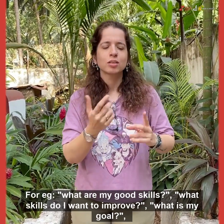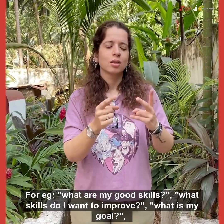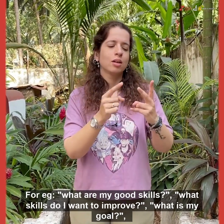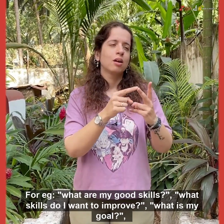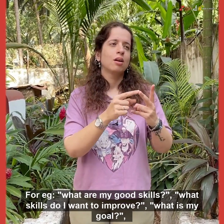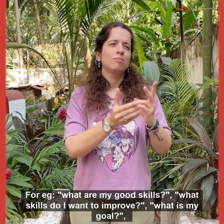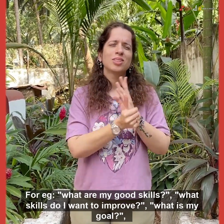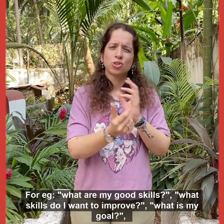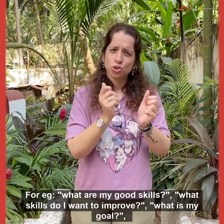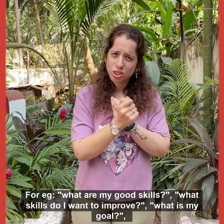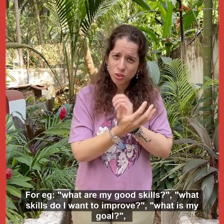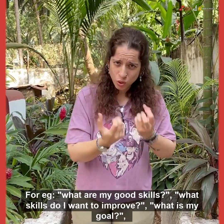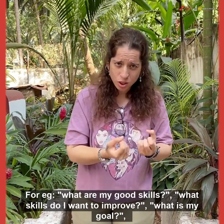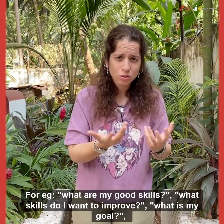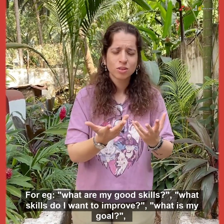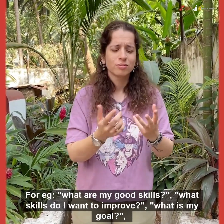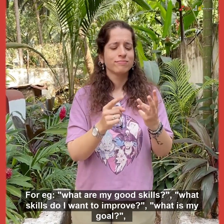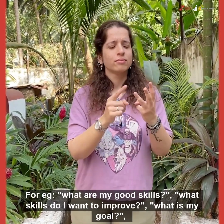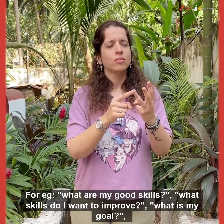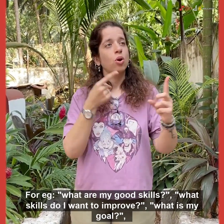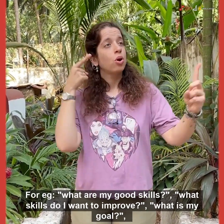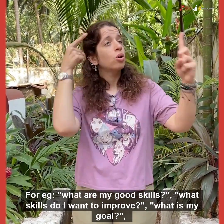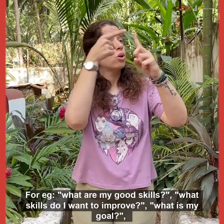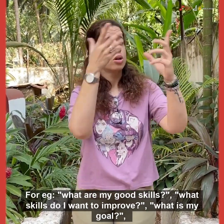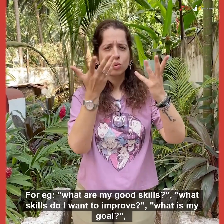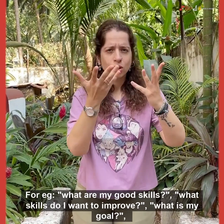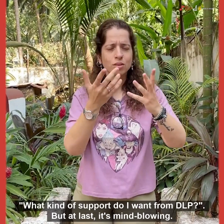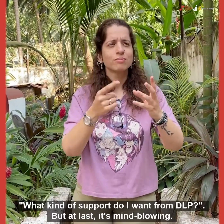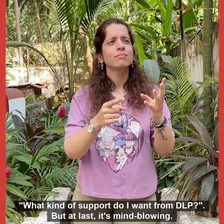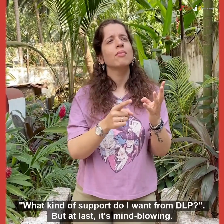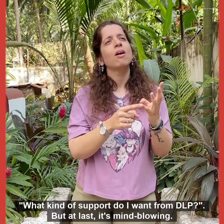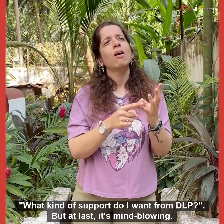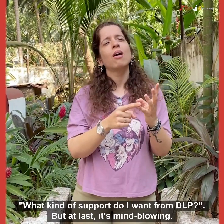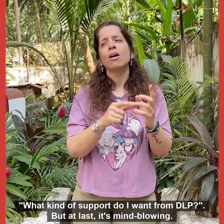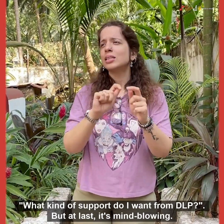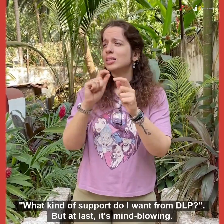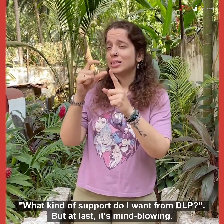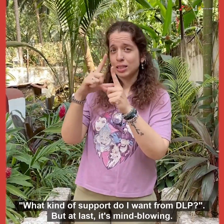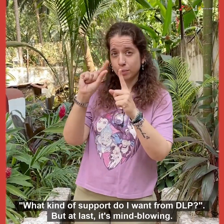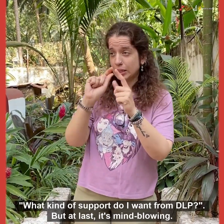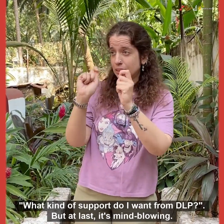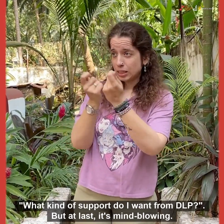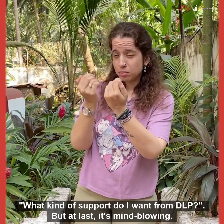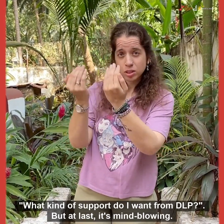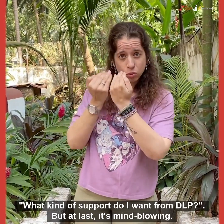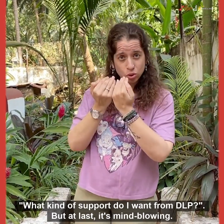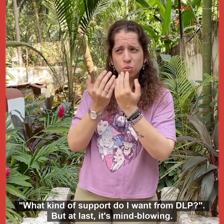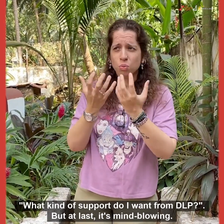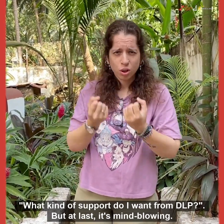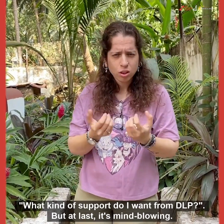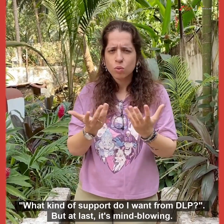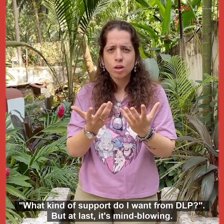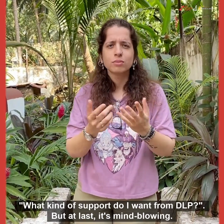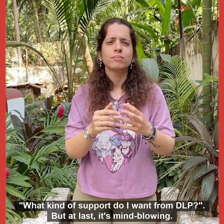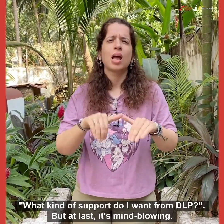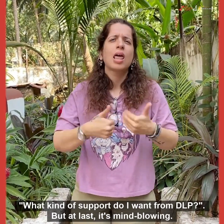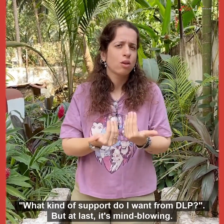कैसे समझें, क्या हमारे पास कितनी अच्छी कुशलता है या हमें किस चीज़ की ज़रूरत है, क्या हमें DLP से सहायता चाहिए, चाहिए भी तो